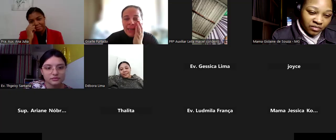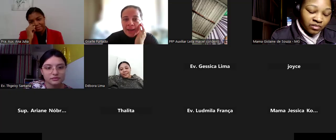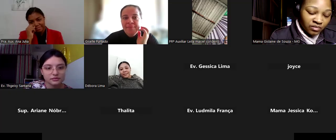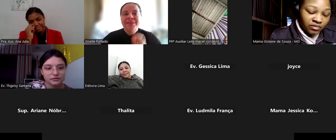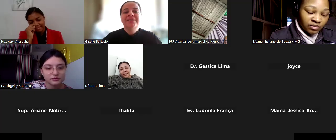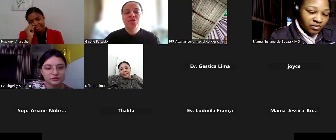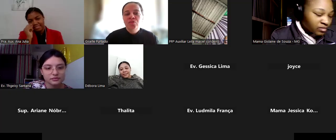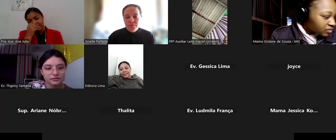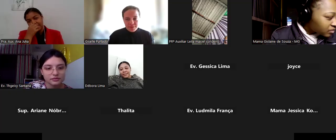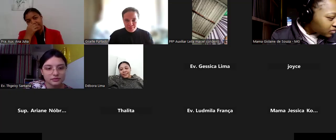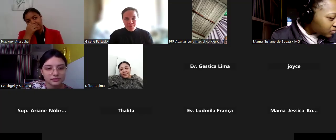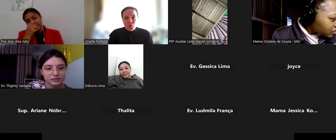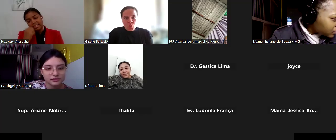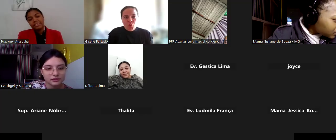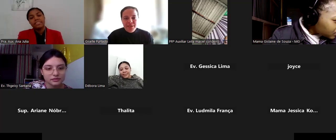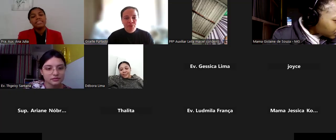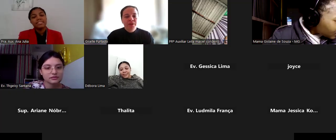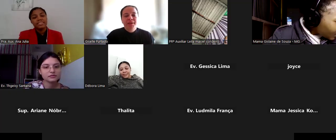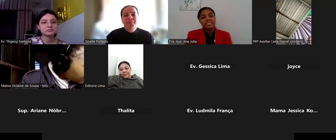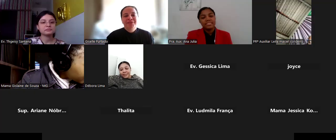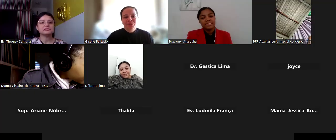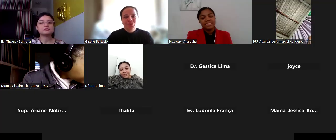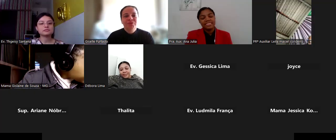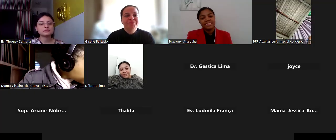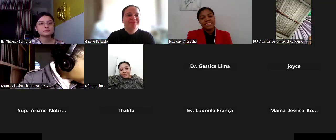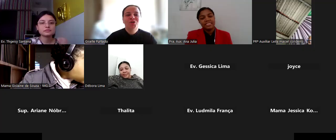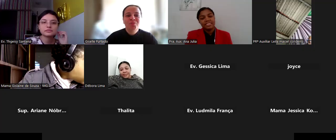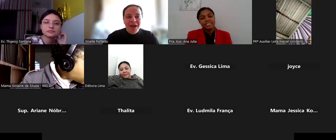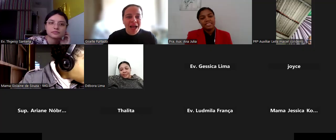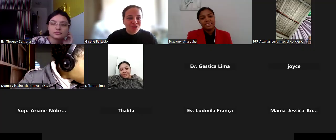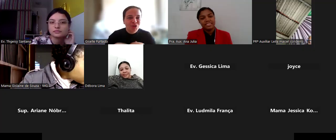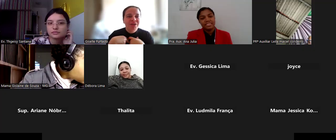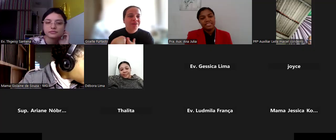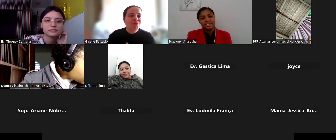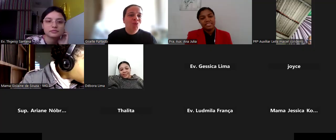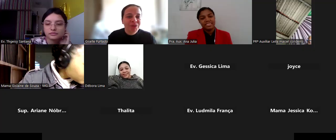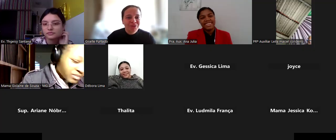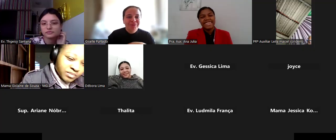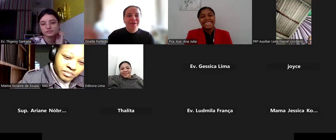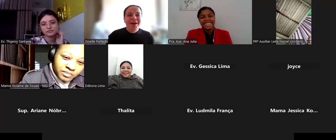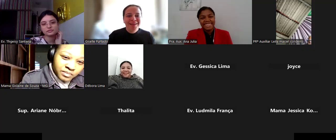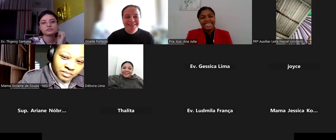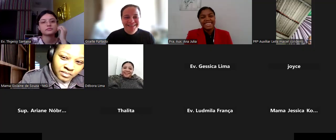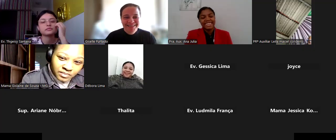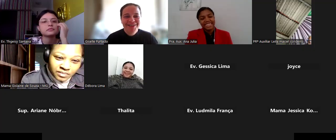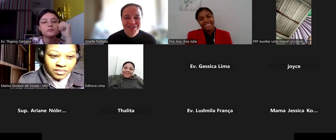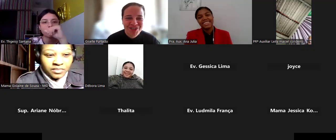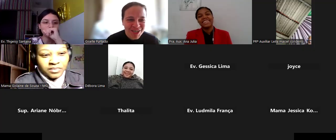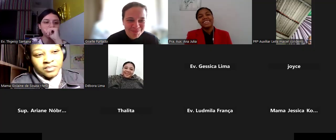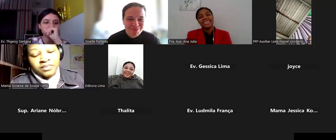tá? Mas eu sempre procuro responder, precisou. Tô no mercado, tô na rua, tô na farmácia, a gente responde,